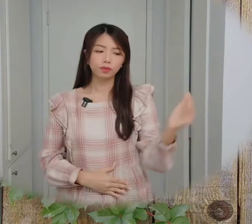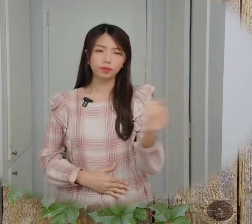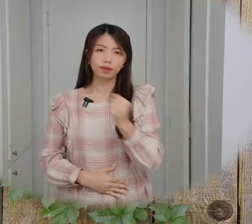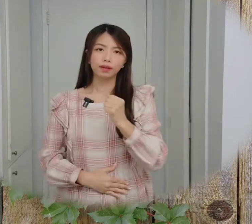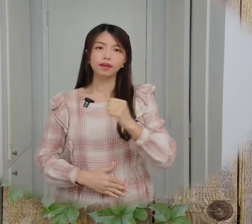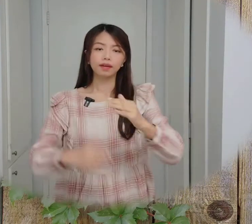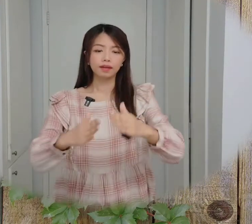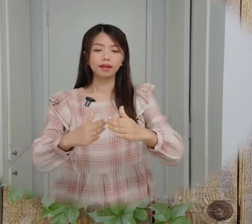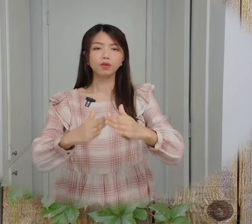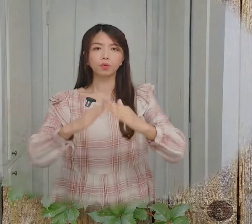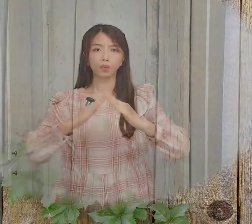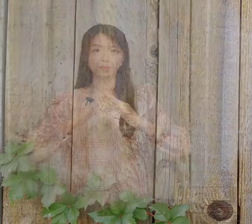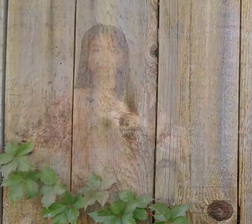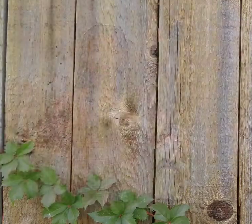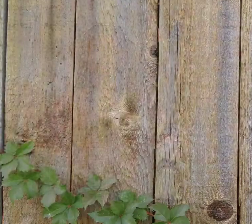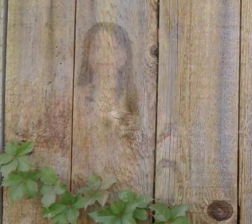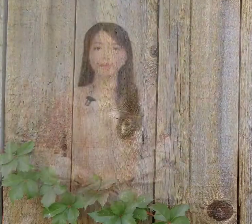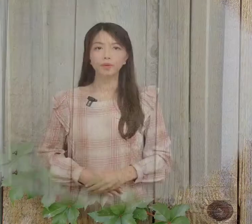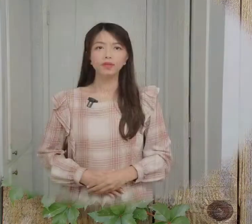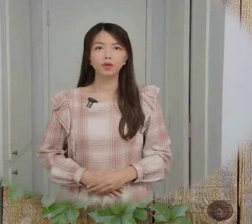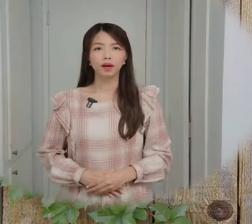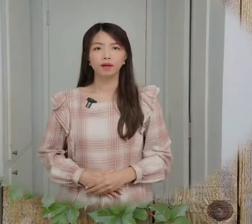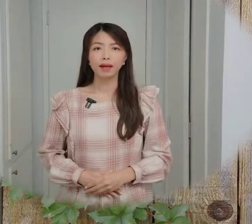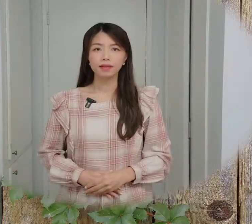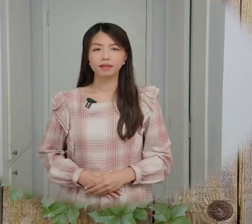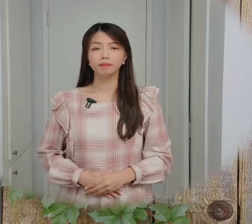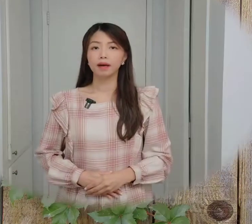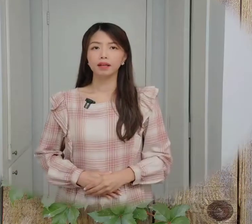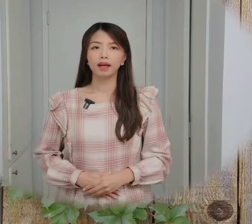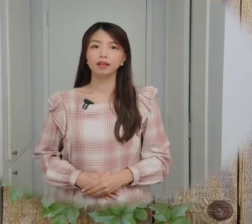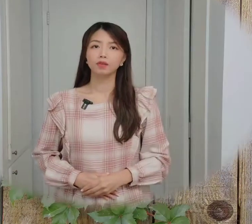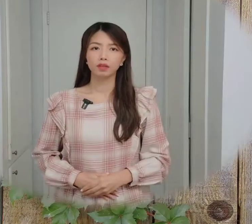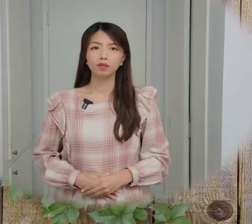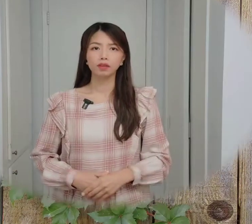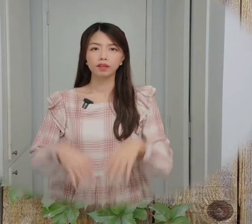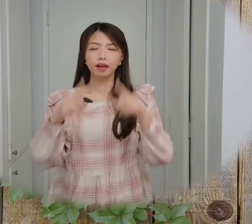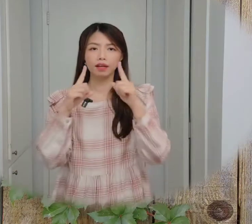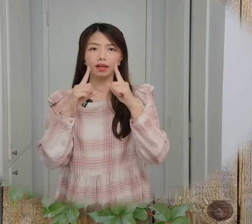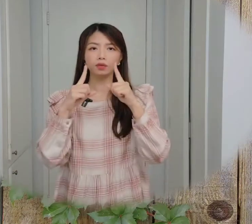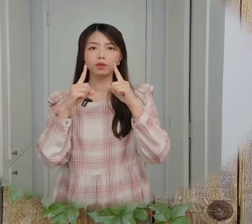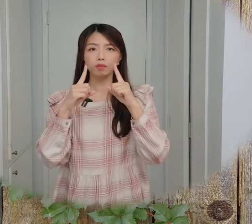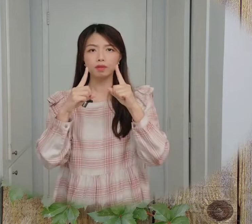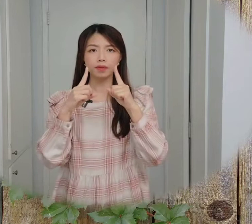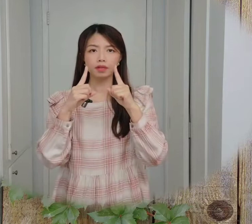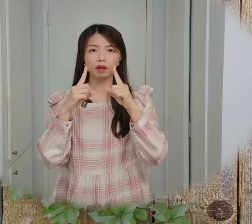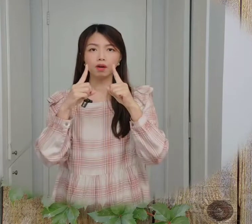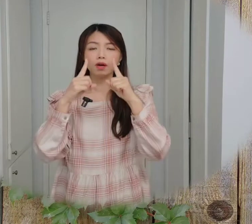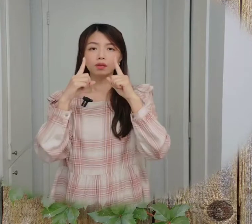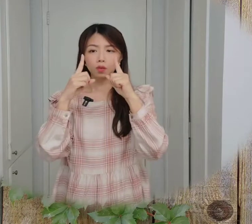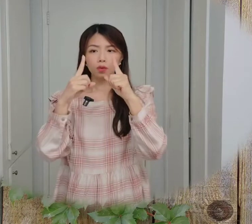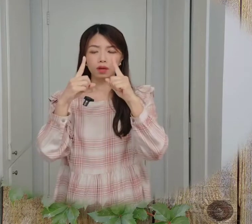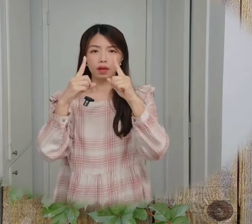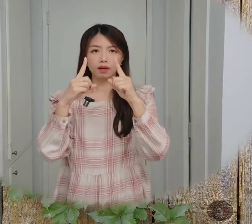찬양으로 세우고, 말씀으로 세우라, 말씀, 말하다 이런 뜻의 수어는 양손 검지만